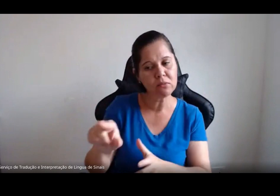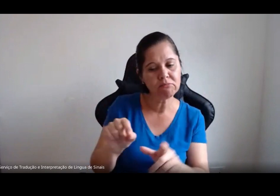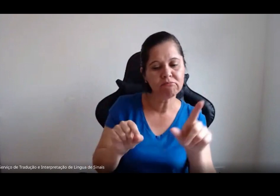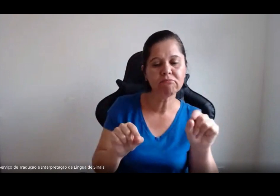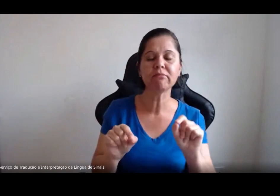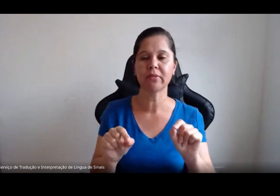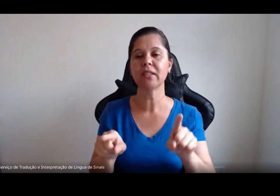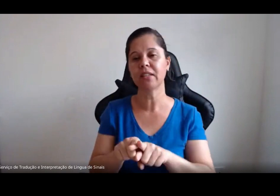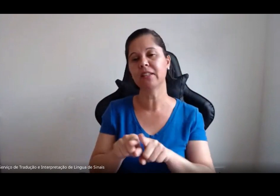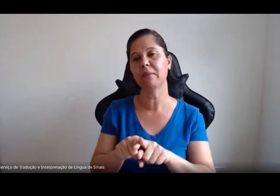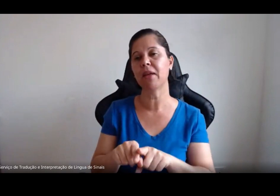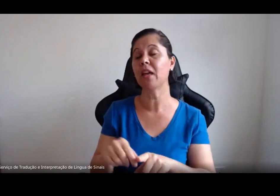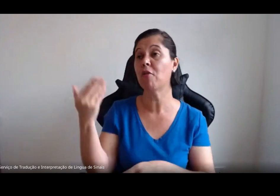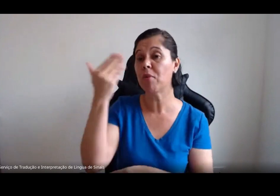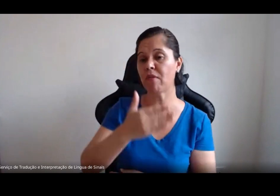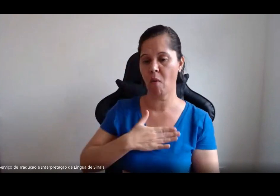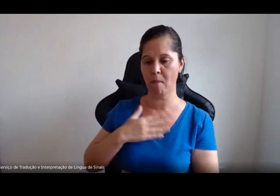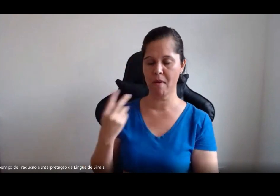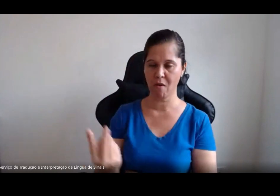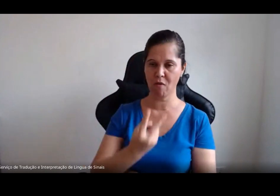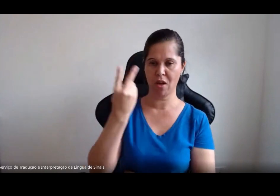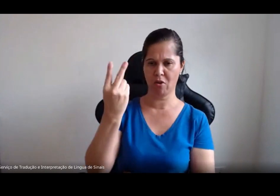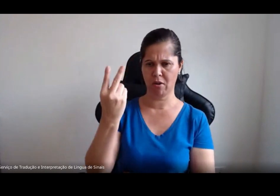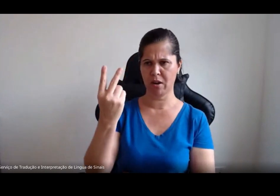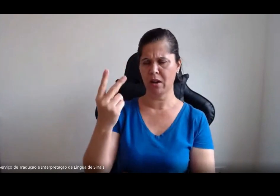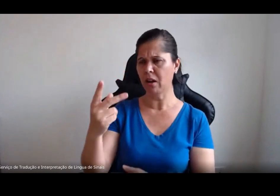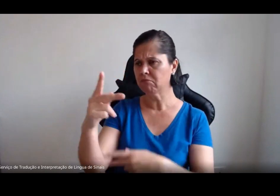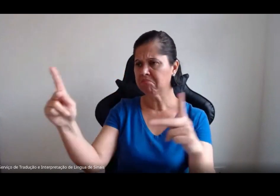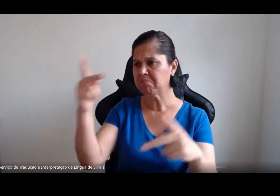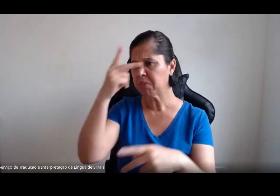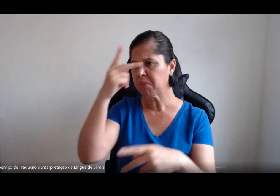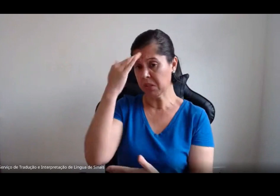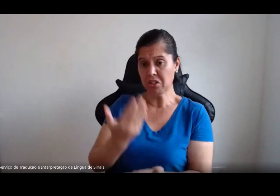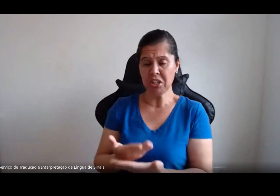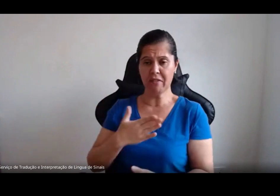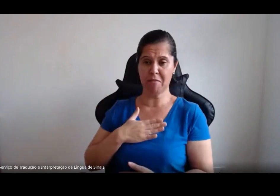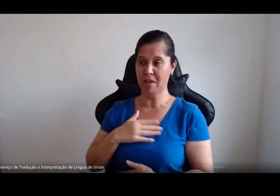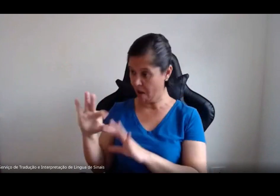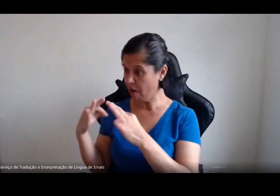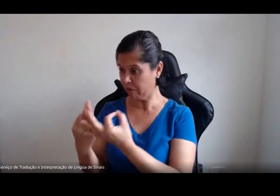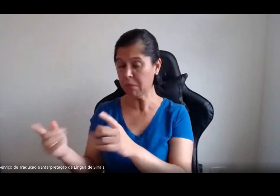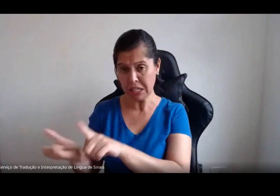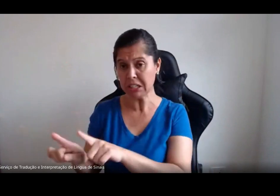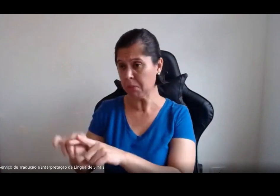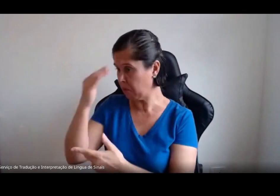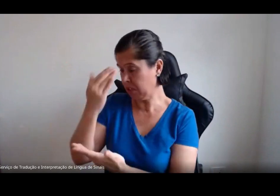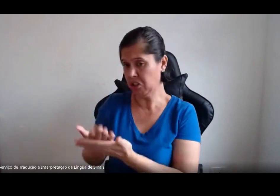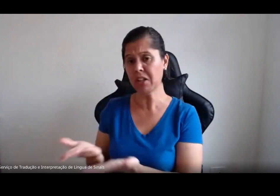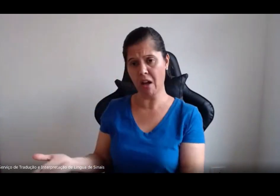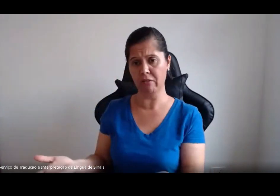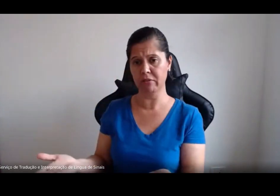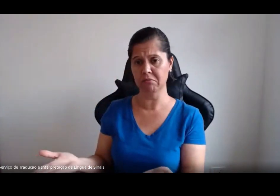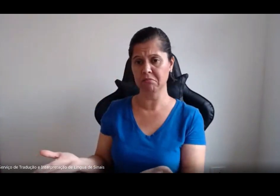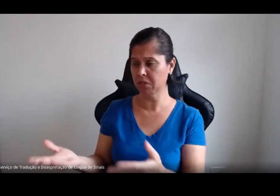vida e provar meu valor para aqueles que não acreditavam em mim. Alguns familiares e pessoas que eu deixei